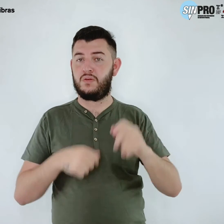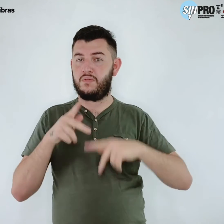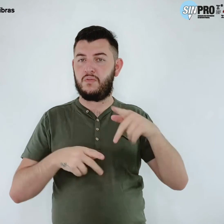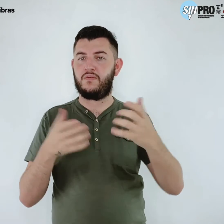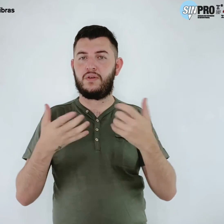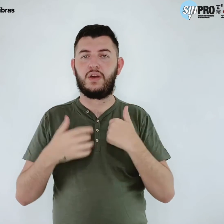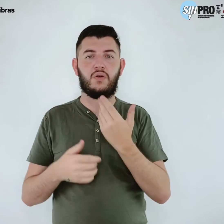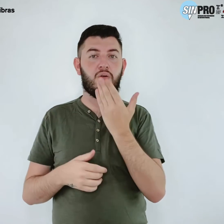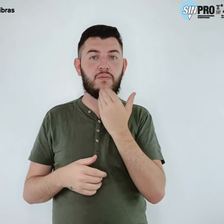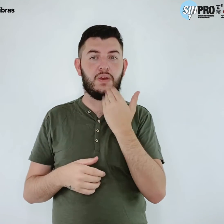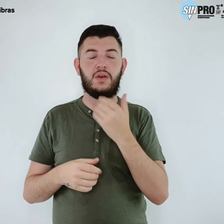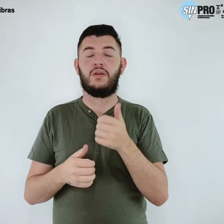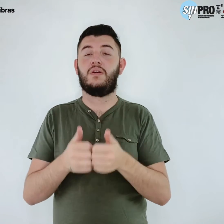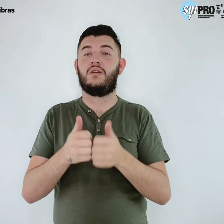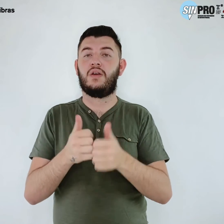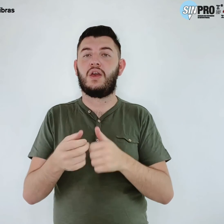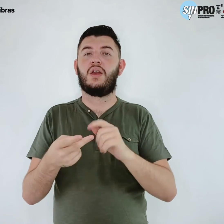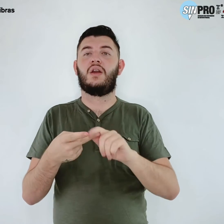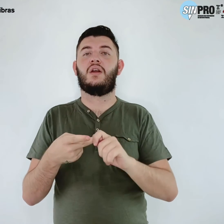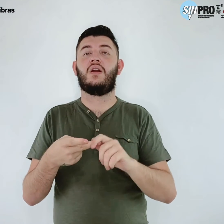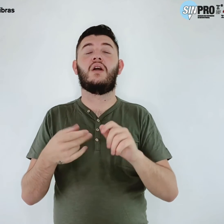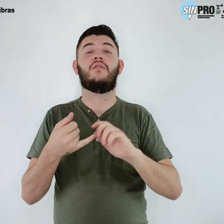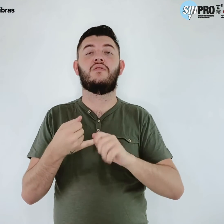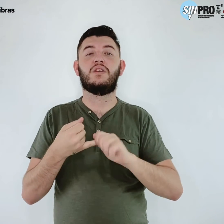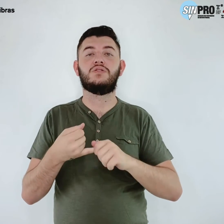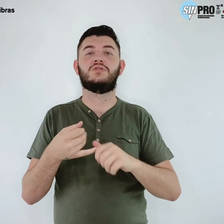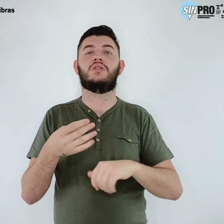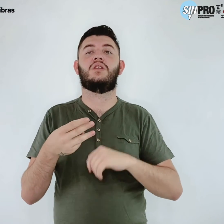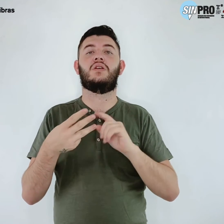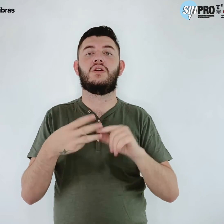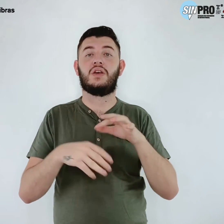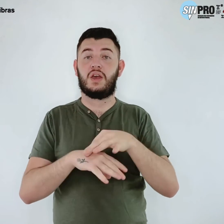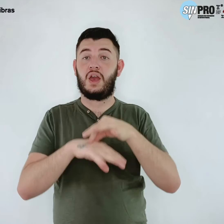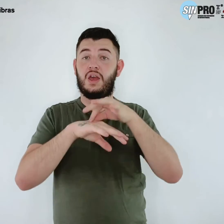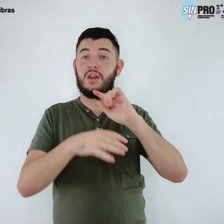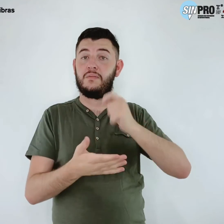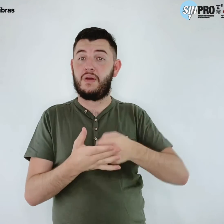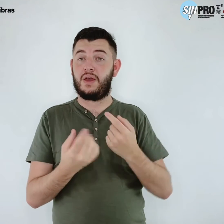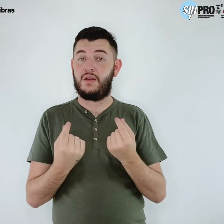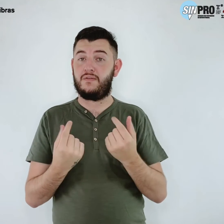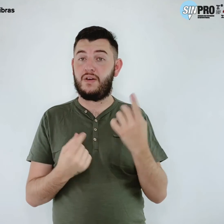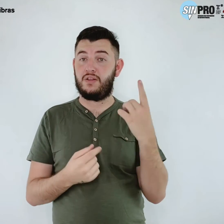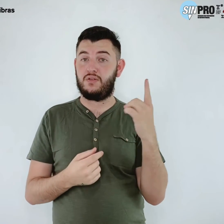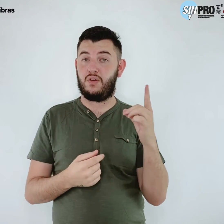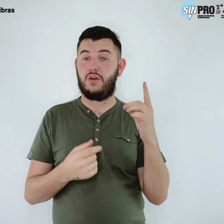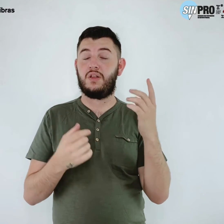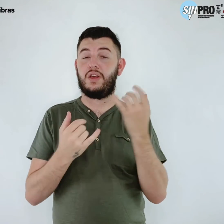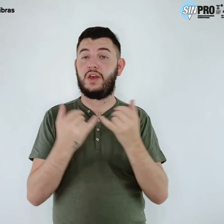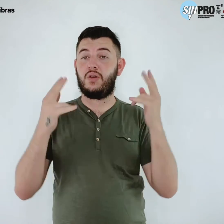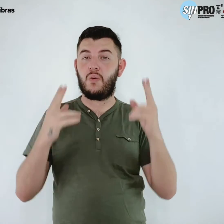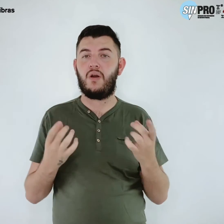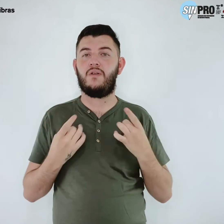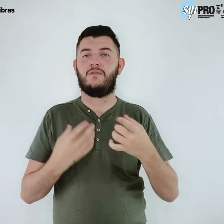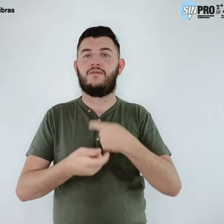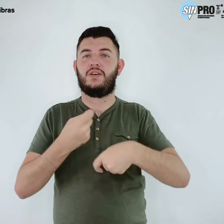quer comer feijão, arroz e carne, tem de pagar o preço em dólar que eles vendem para outros